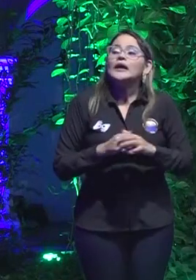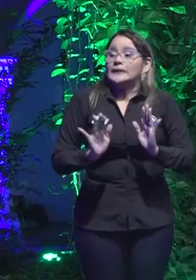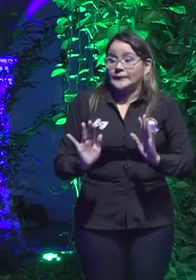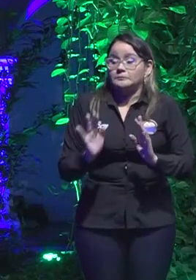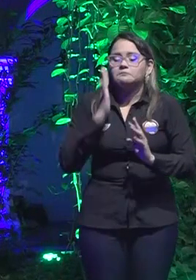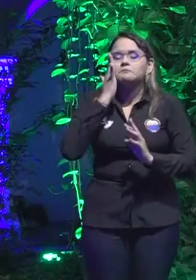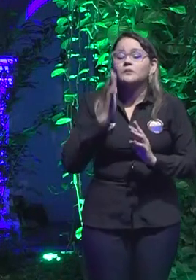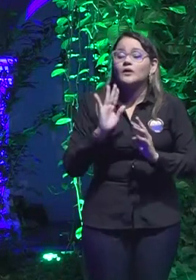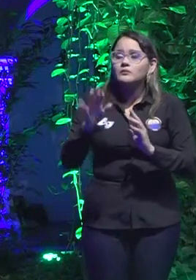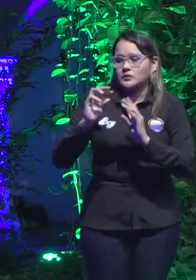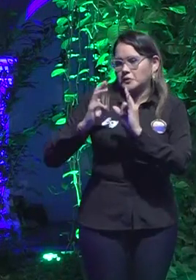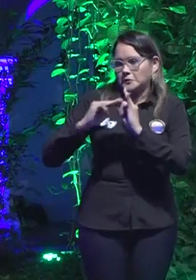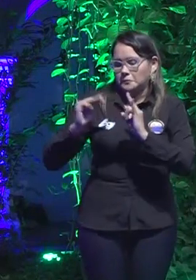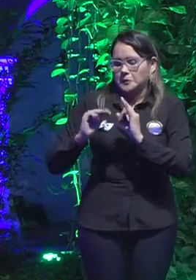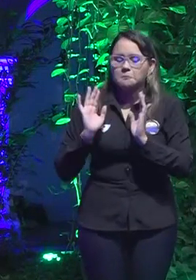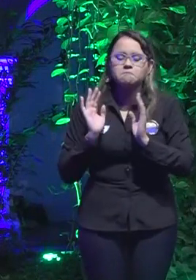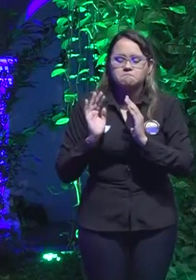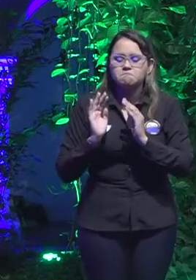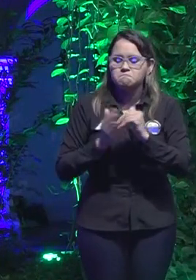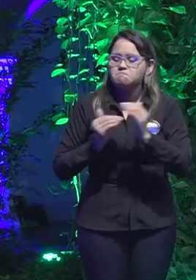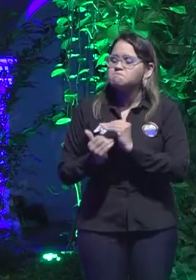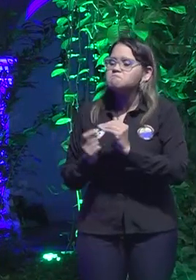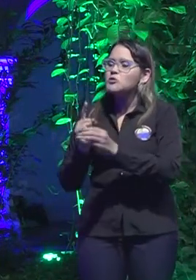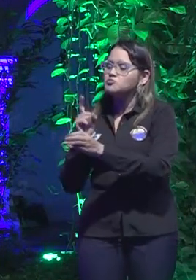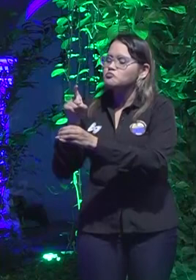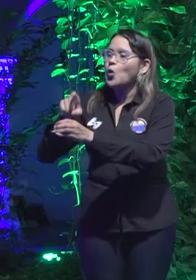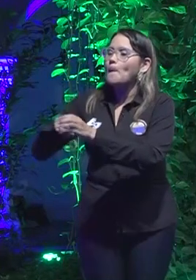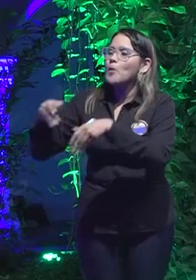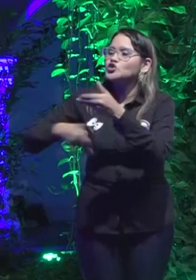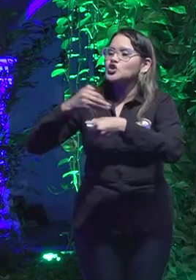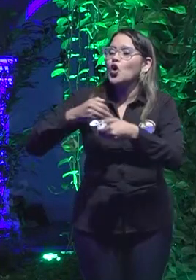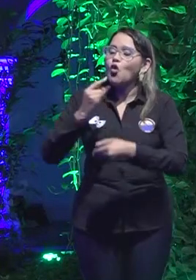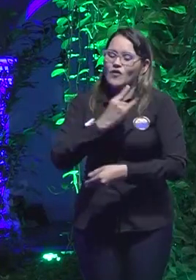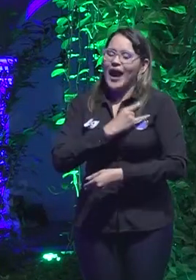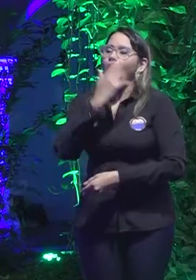proceso como Engage University, universidad comprometida. Sigamos.